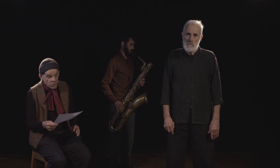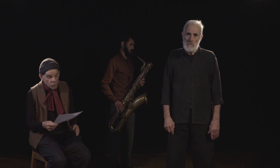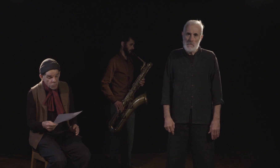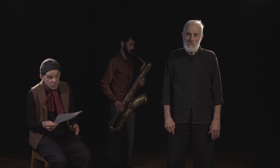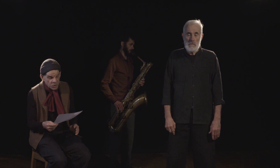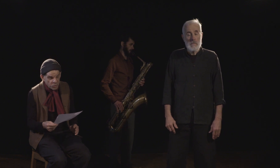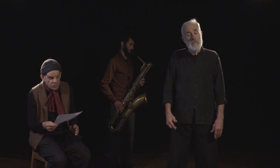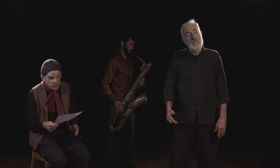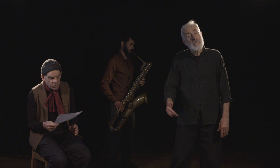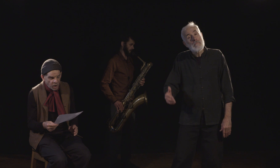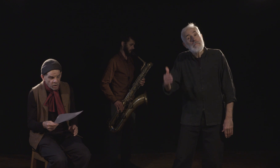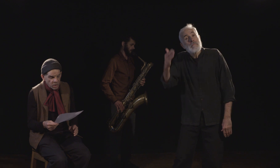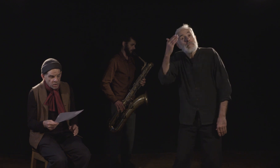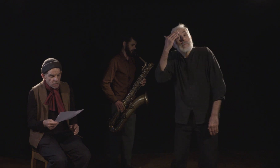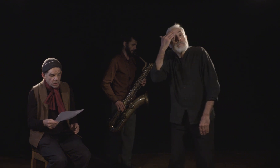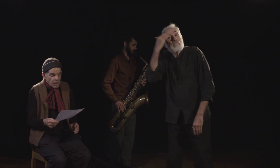Et si l'on choisit de